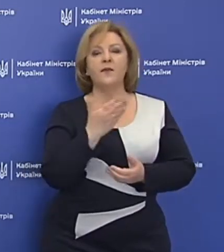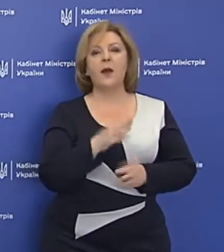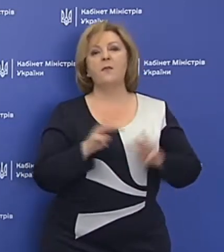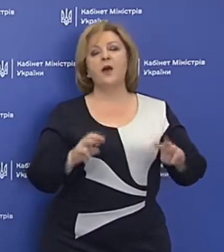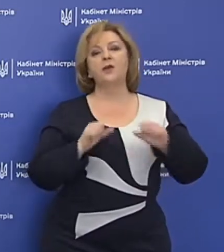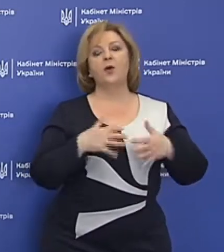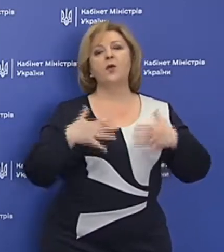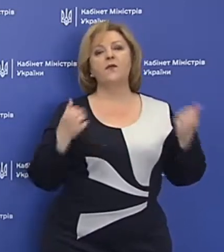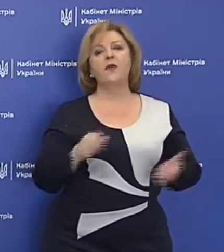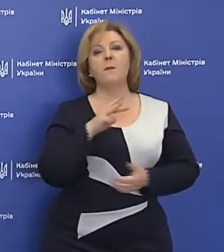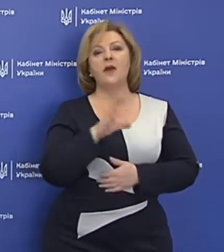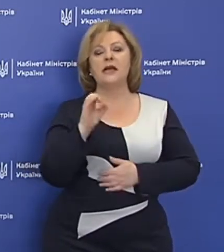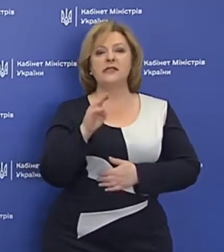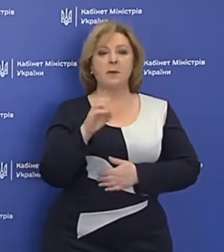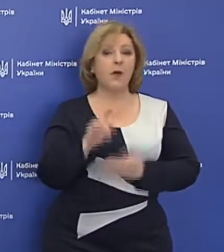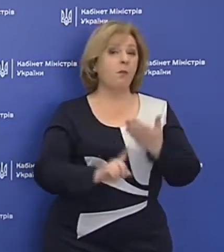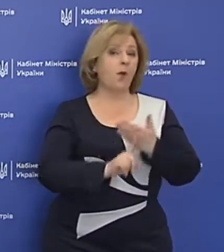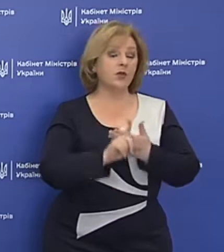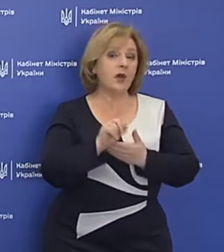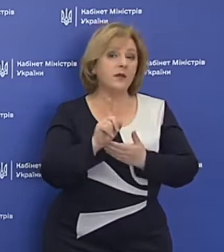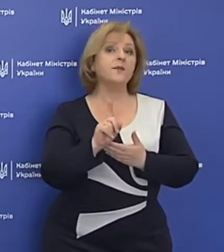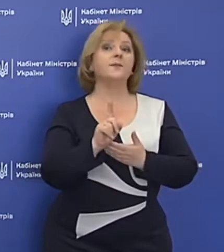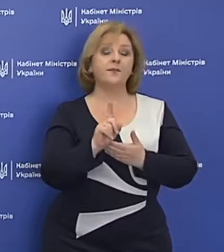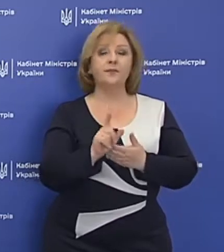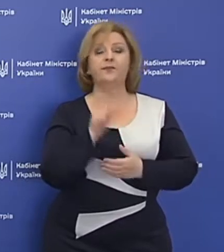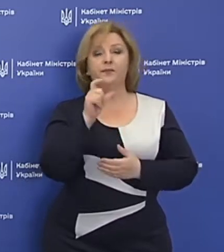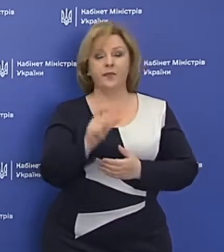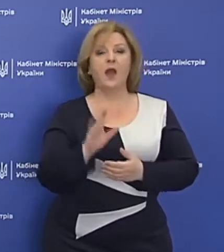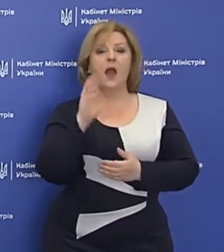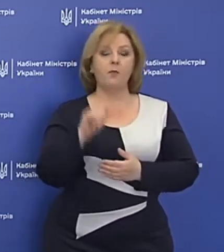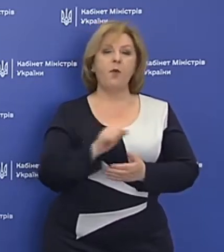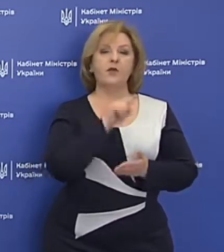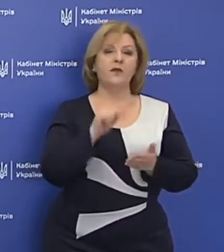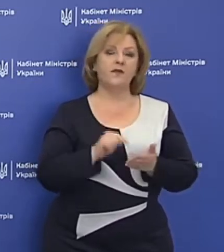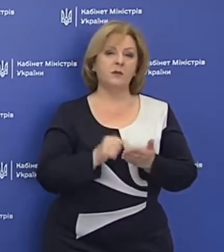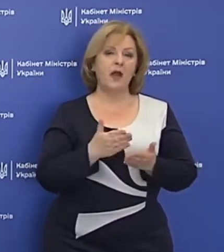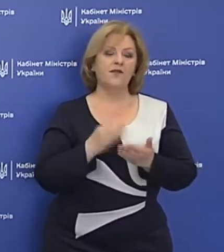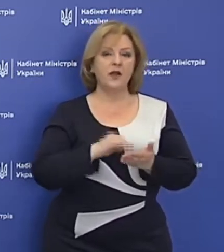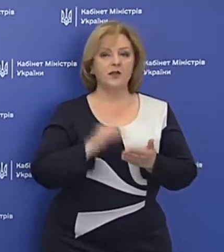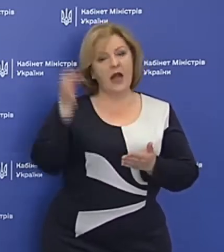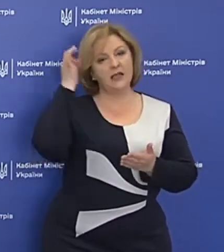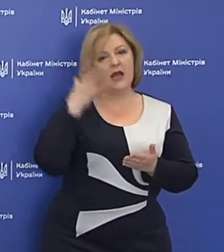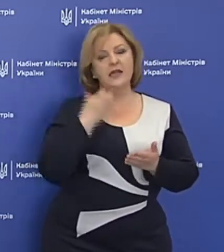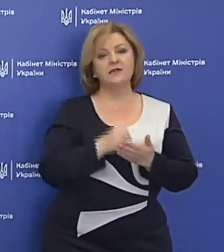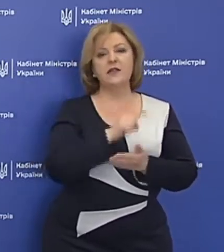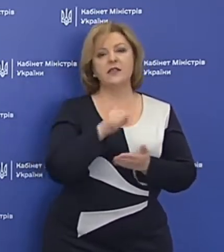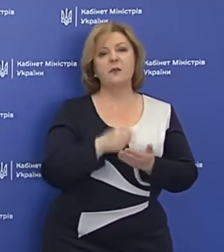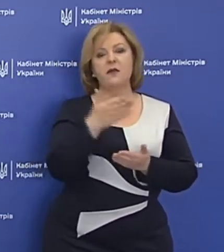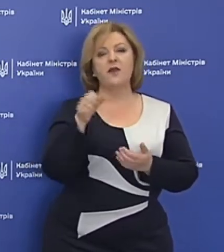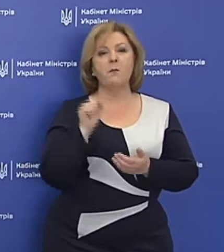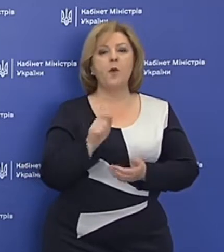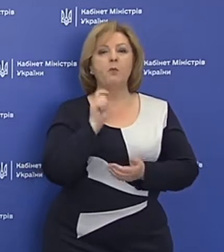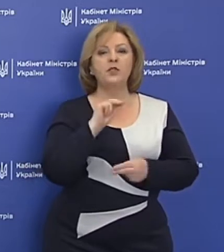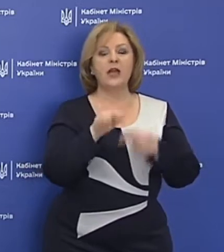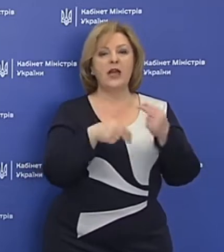Він почне із вступної частини і потім перейде до сесії запитання-відповідь від журналістів. Нагадую, що свої запитання ви можете